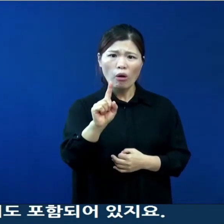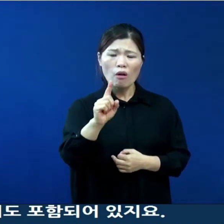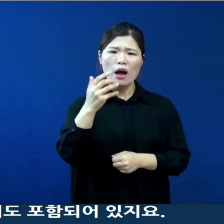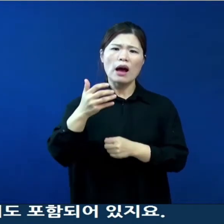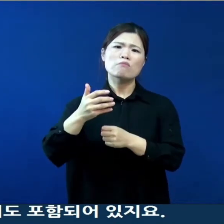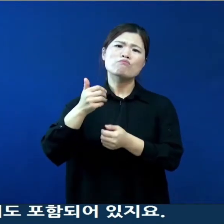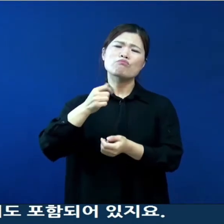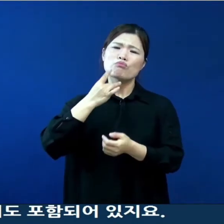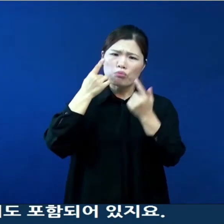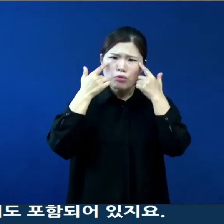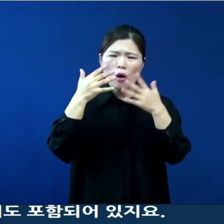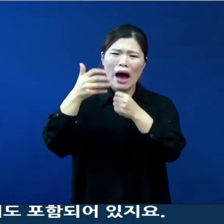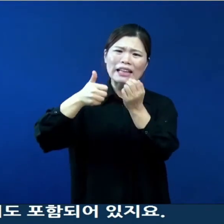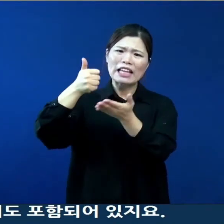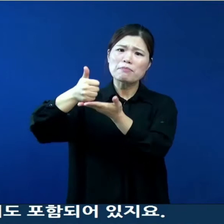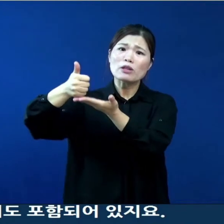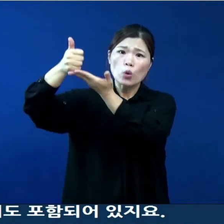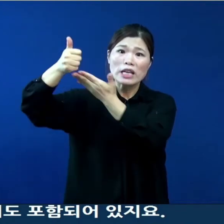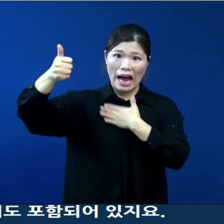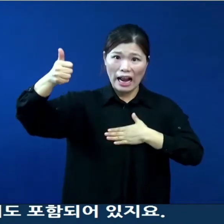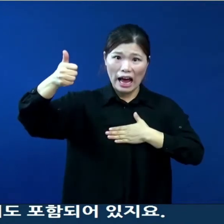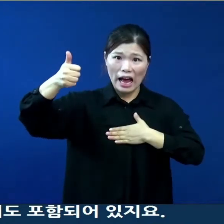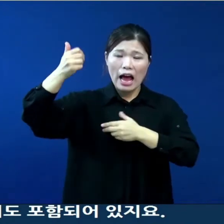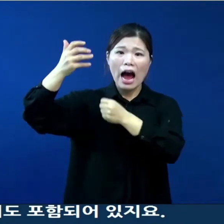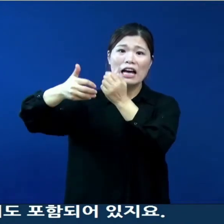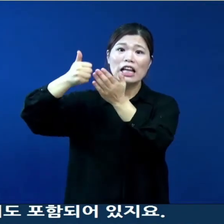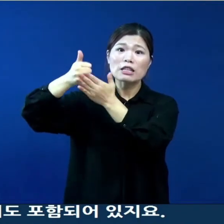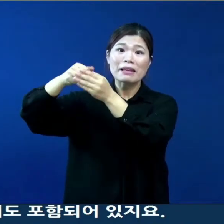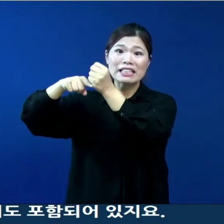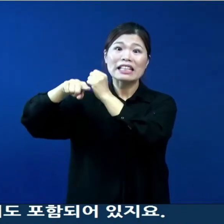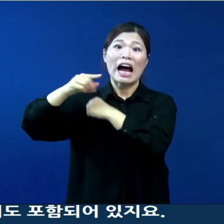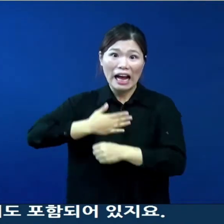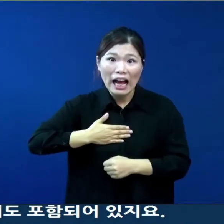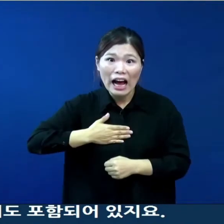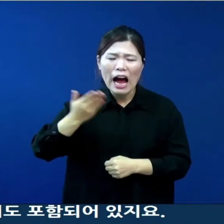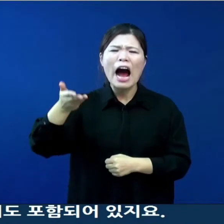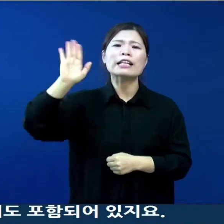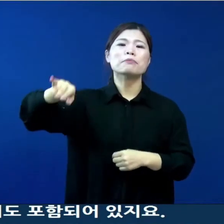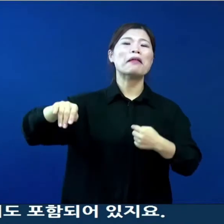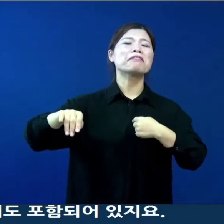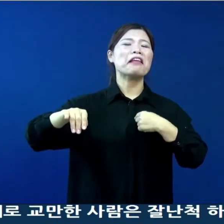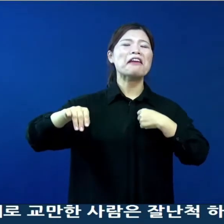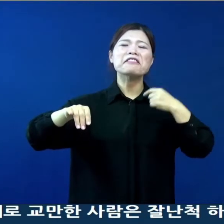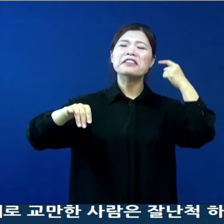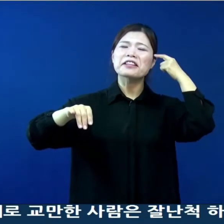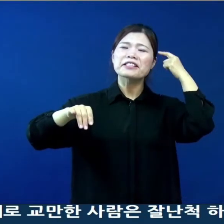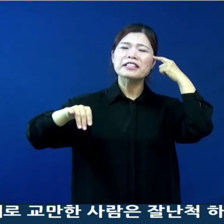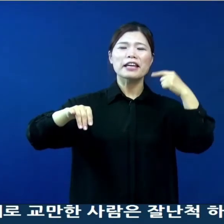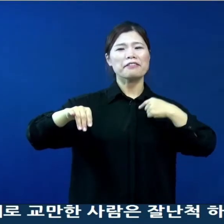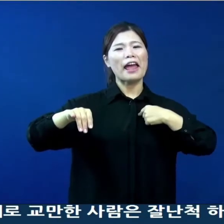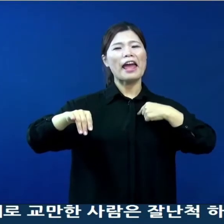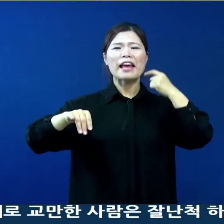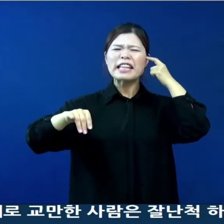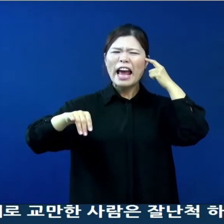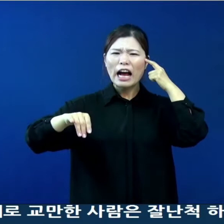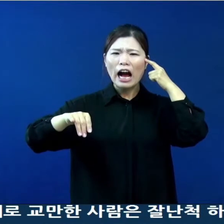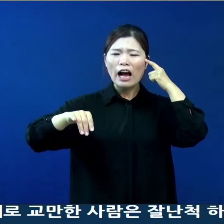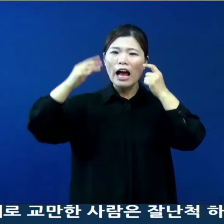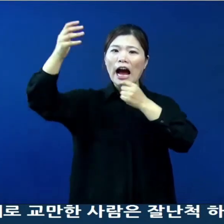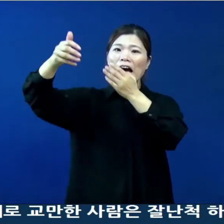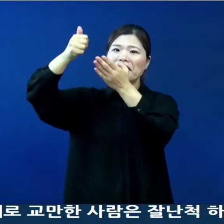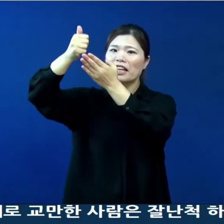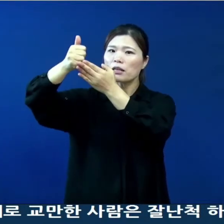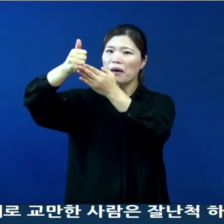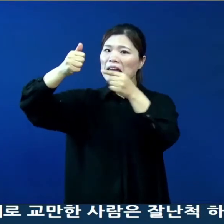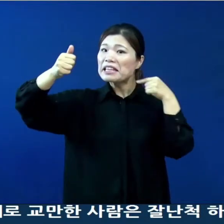존재를 믿고 있고 하나님의 뜻을 알고 있음에도 불구하고 내 뜻이, 내 생각이 하나님의 뜻보다